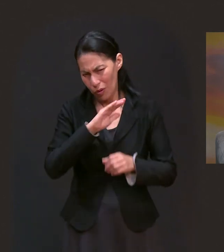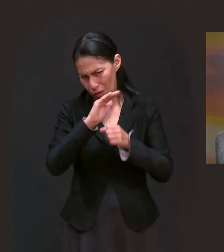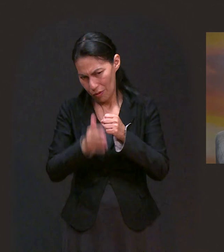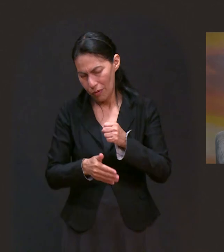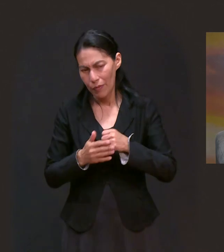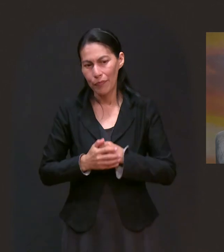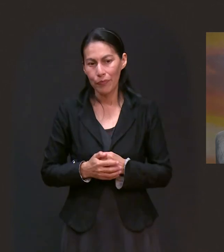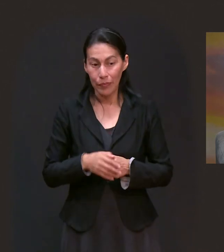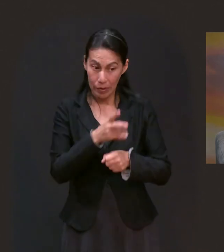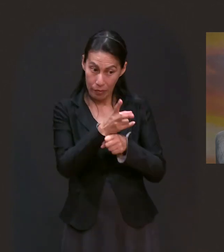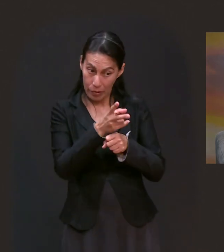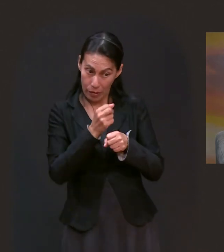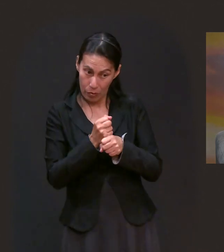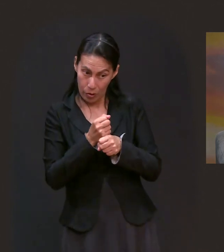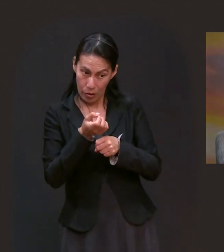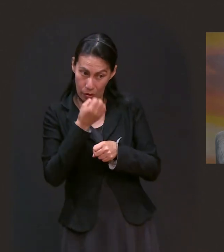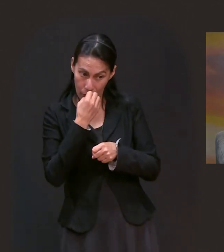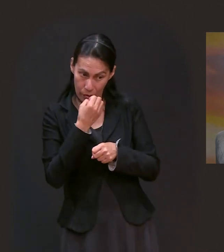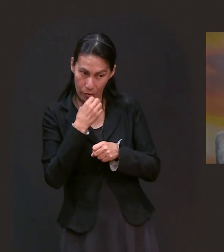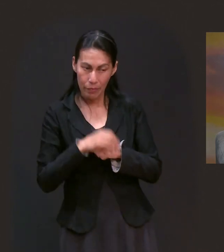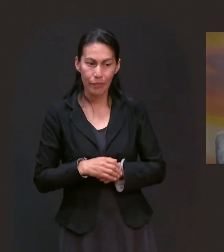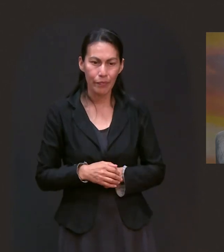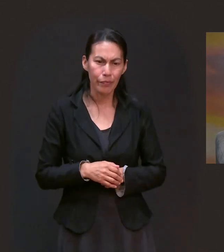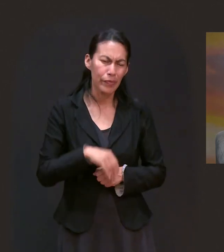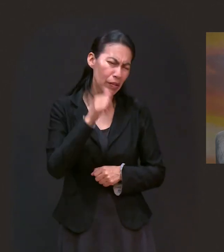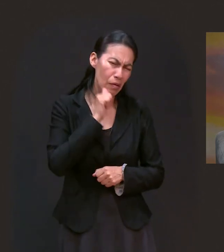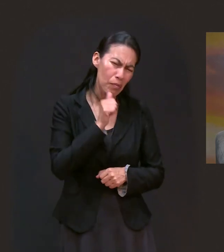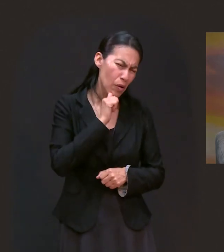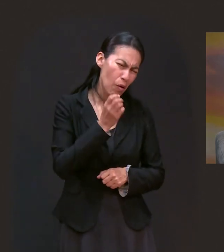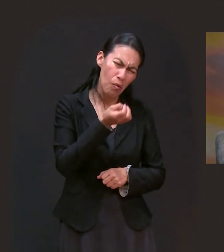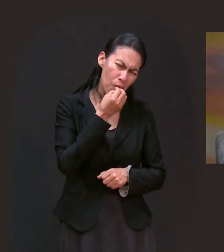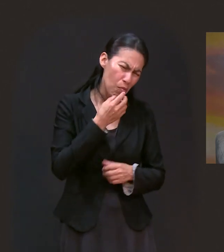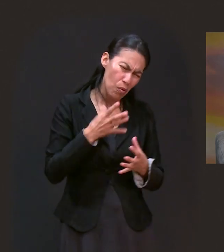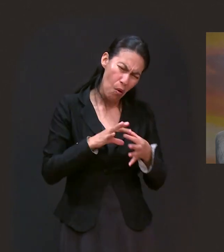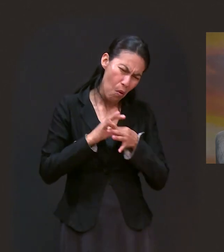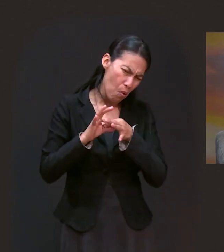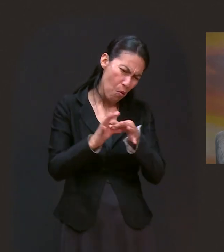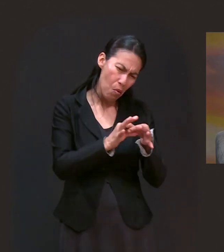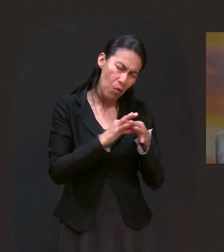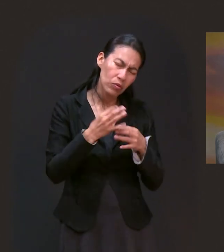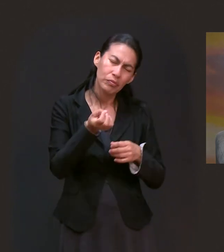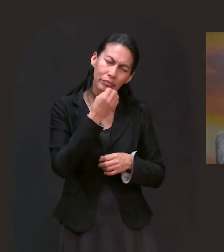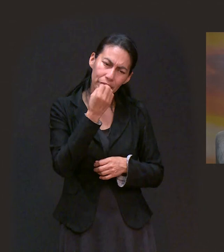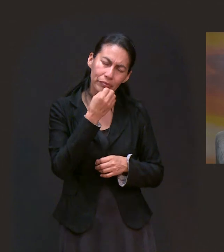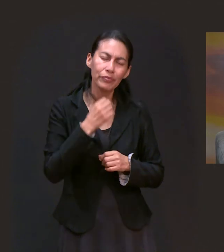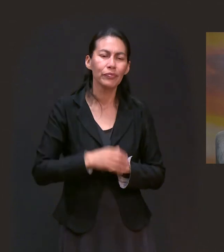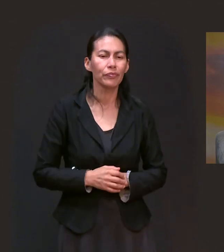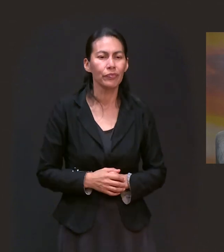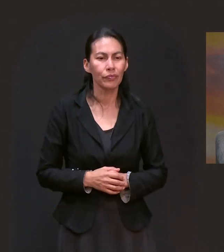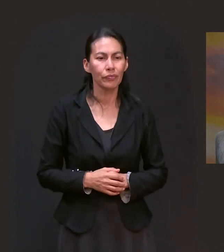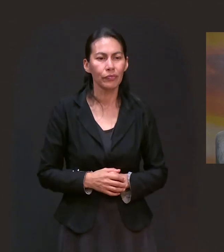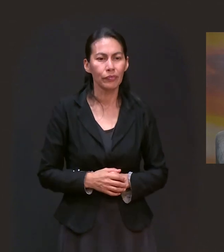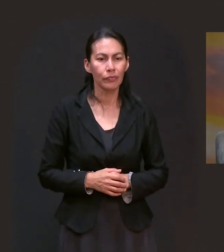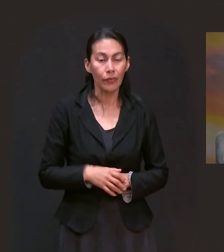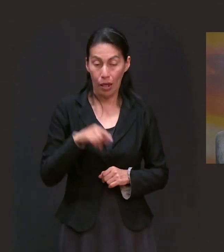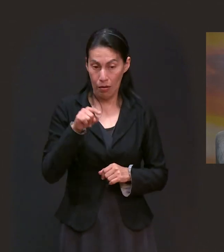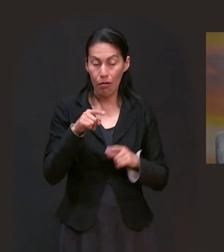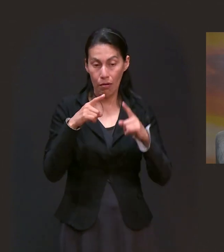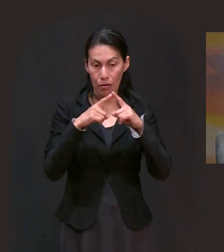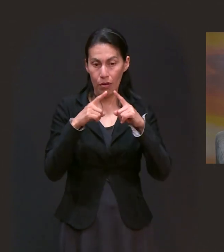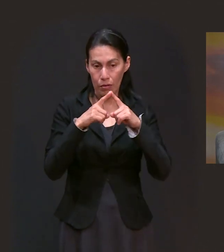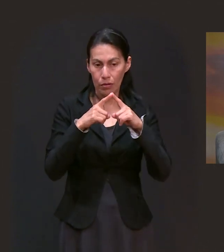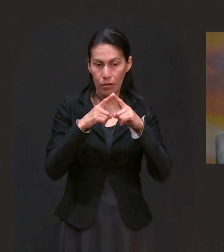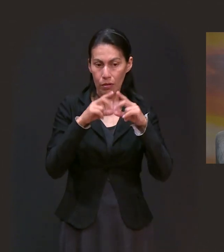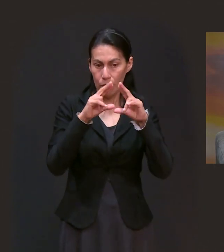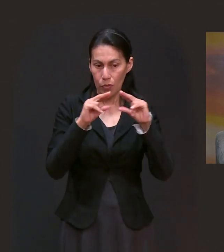sermón y todo le invitamos a comer porque hacemos por eso todos los o las hacíamos almuerzo por